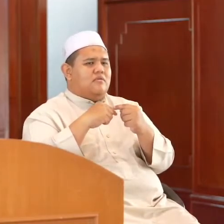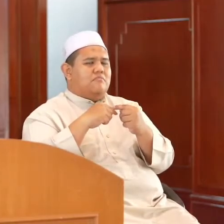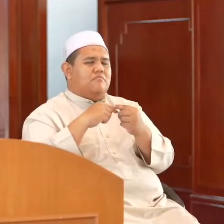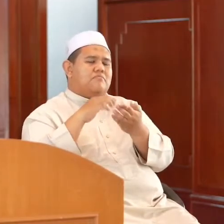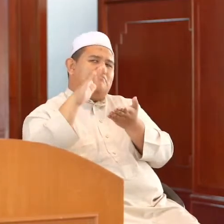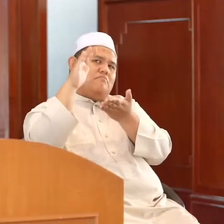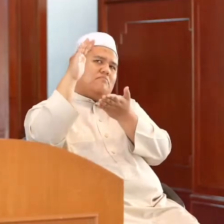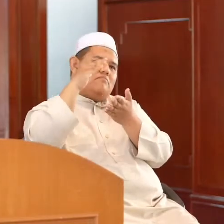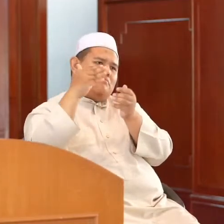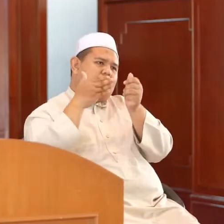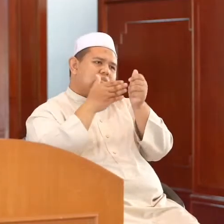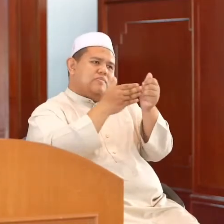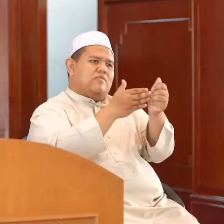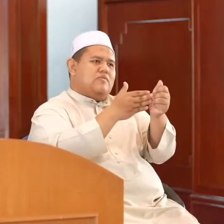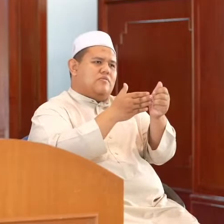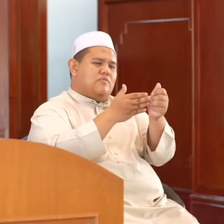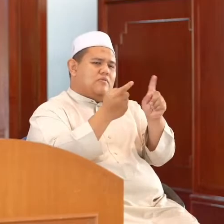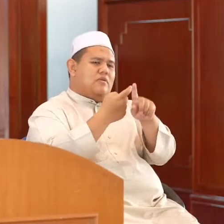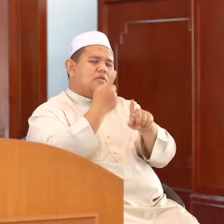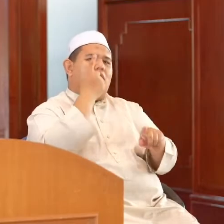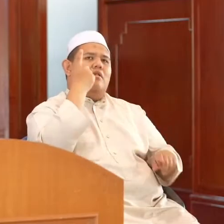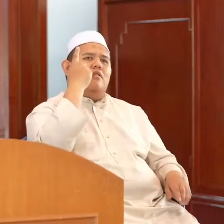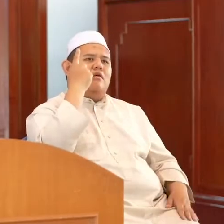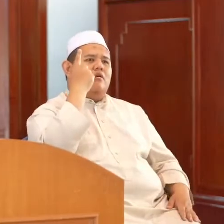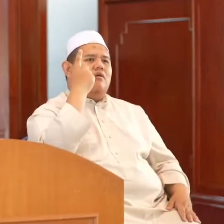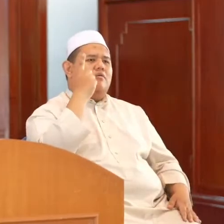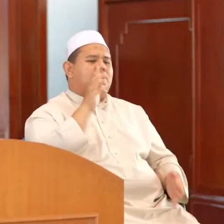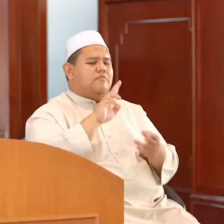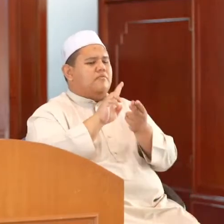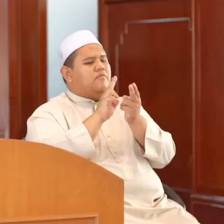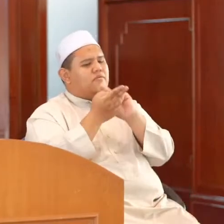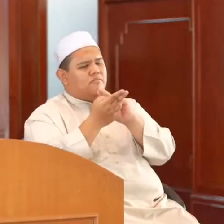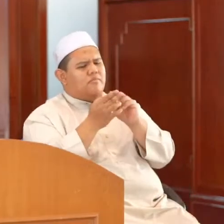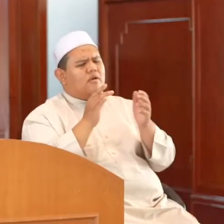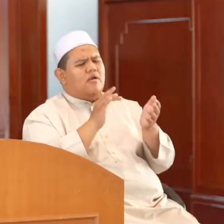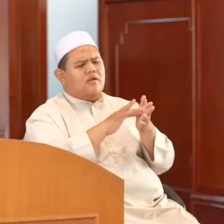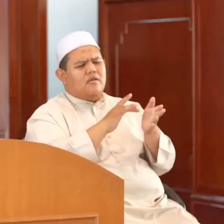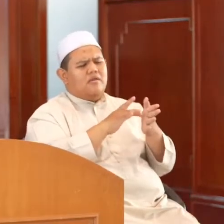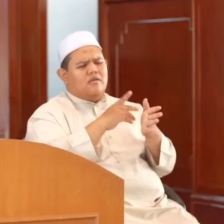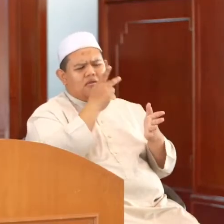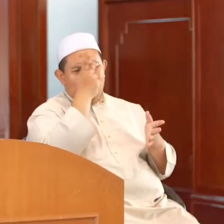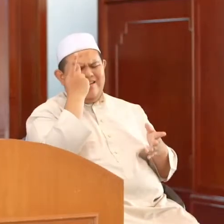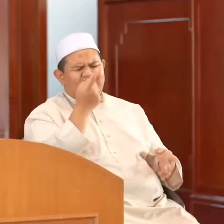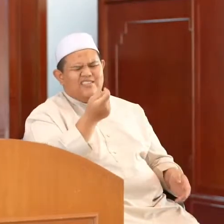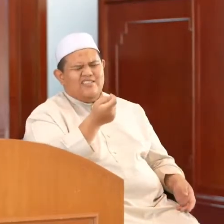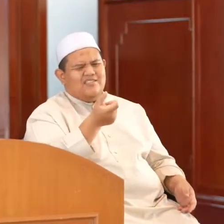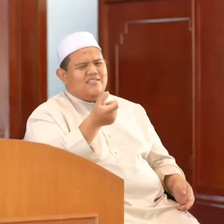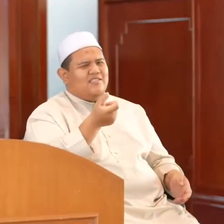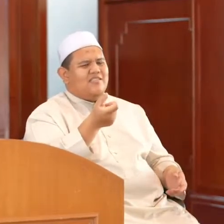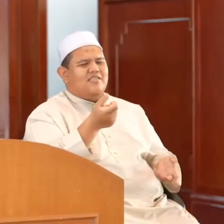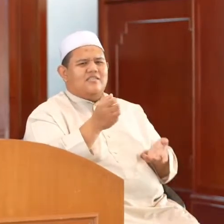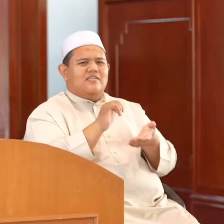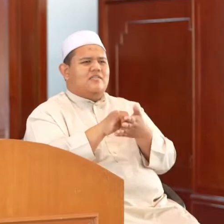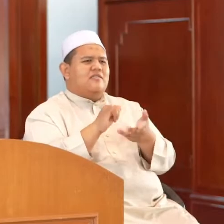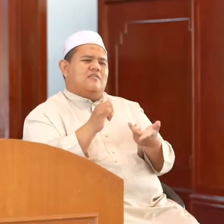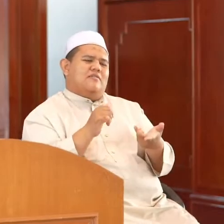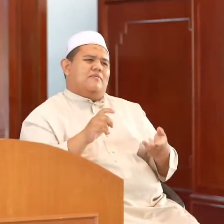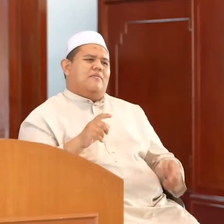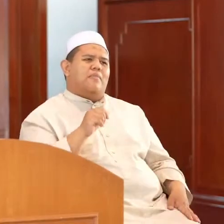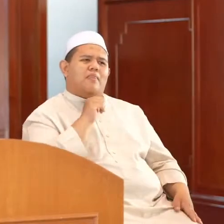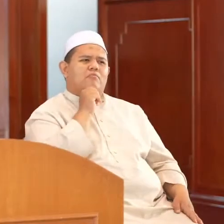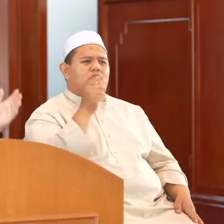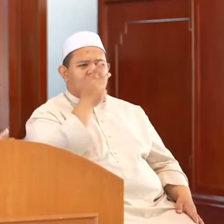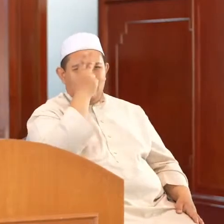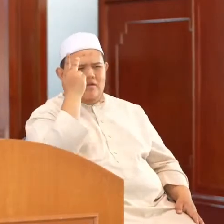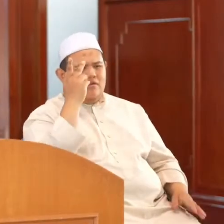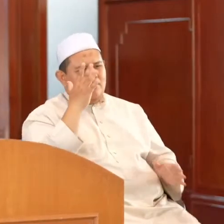hidayah daripada Tuhan, dia berubah. Kadang-kadang asbab yang kecil je, bukan asbab